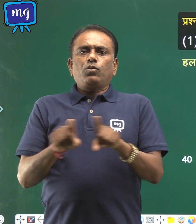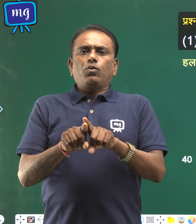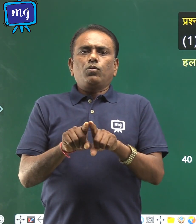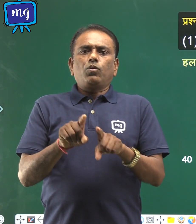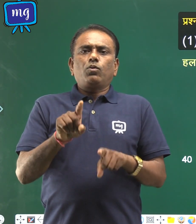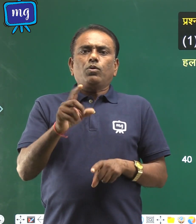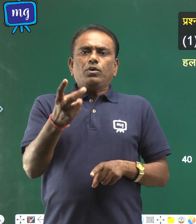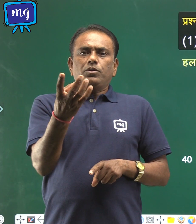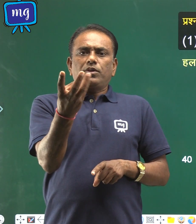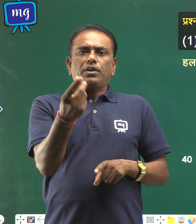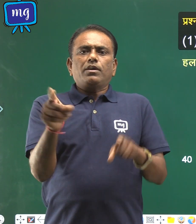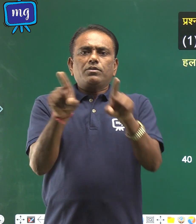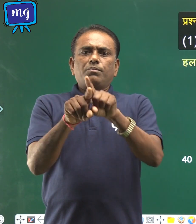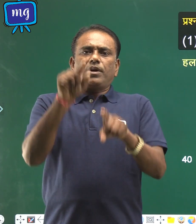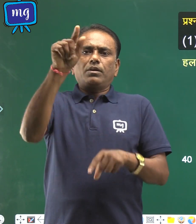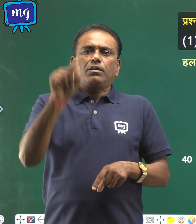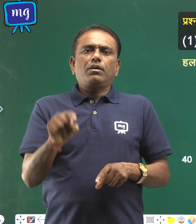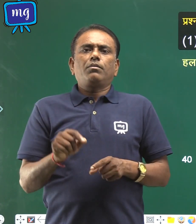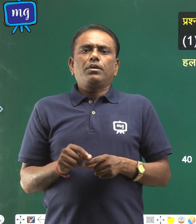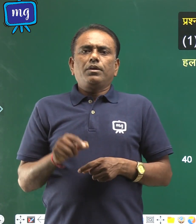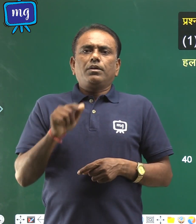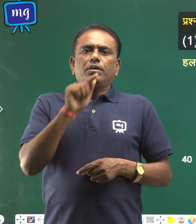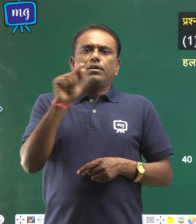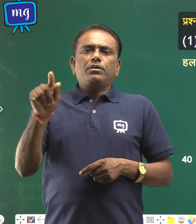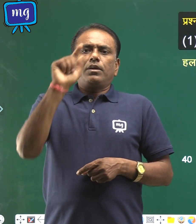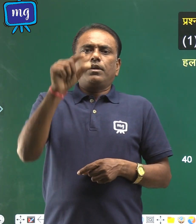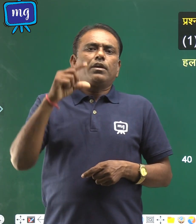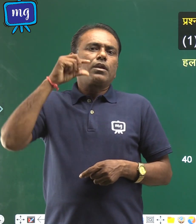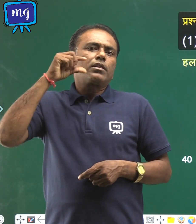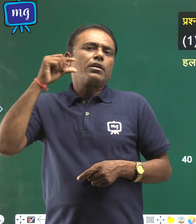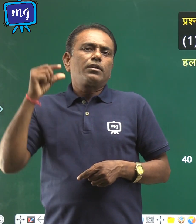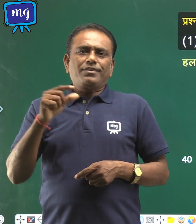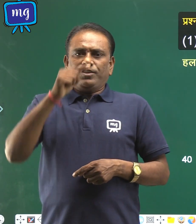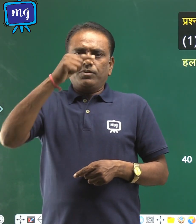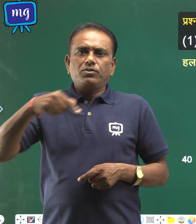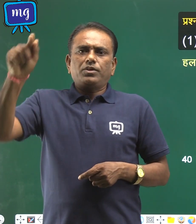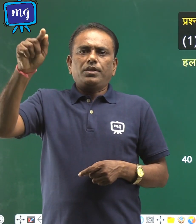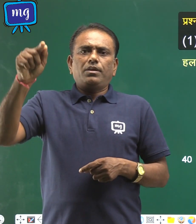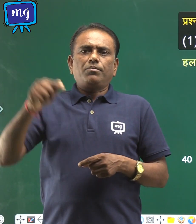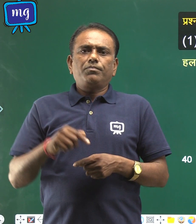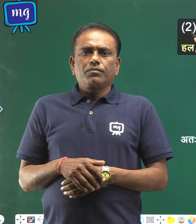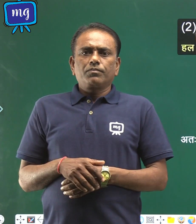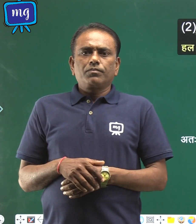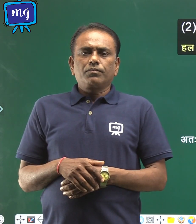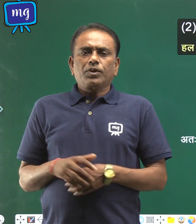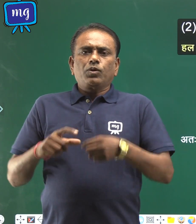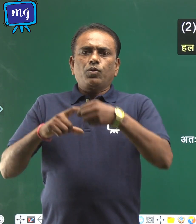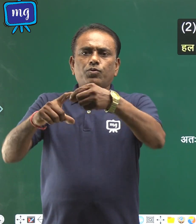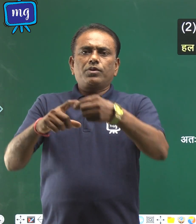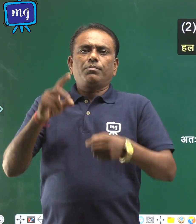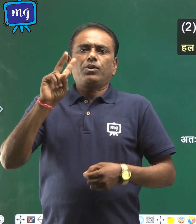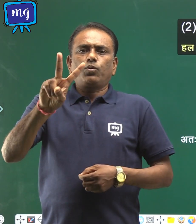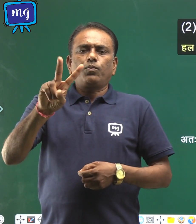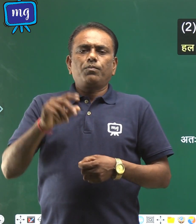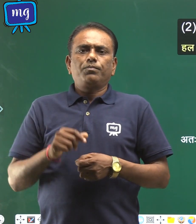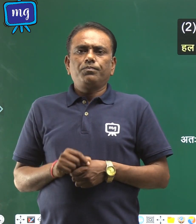है अनुपात में, इसलिए कथन सही है। दूसरा,